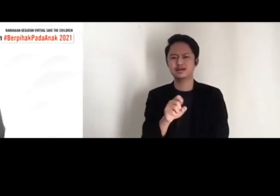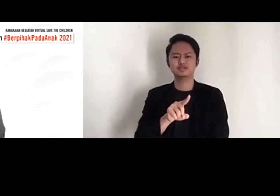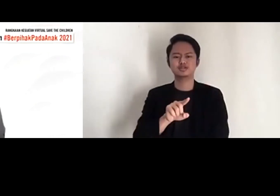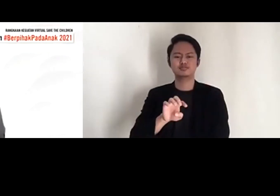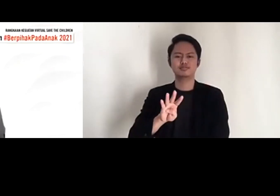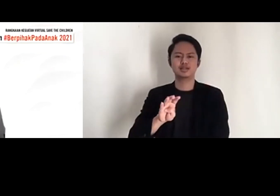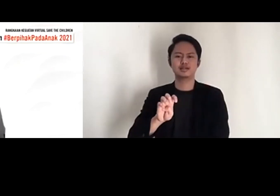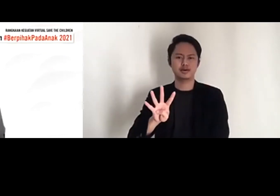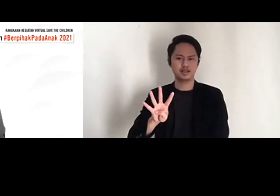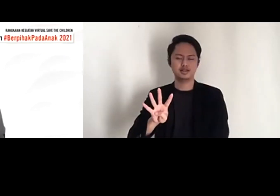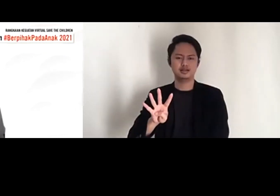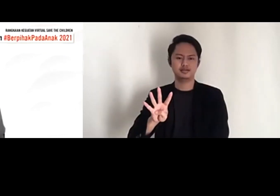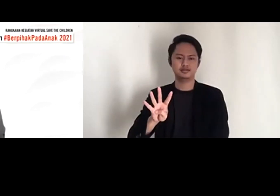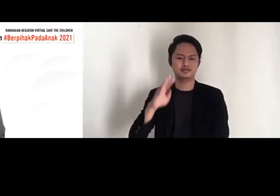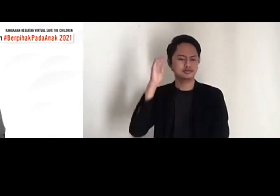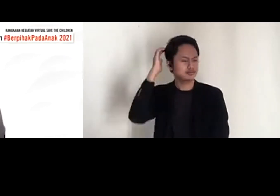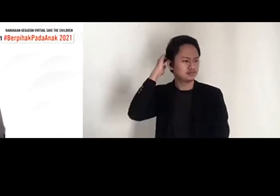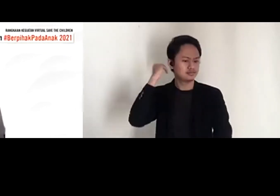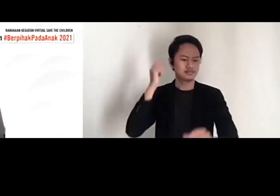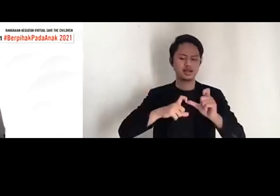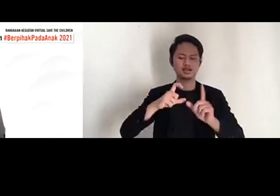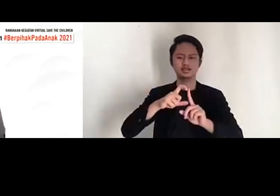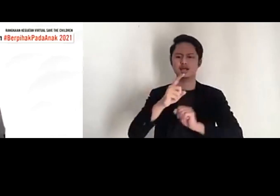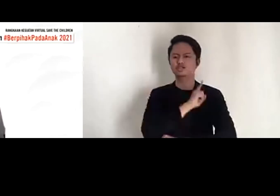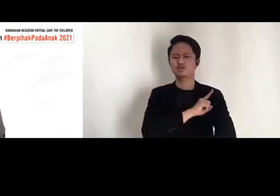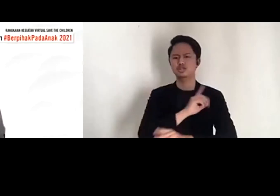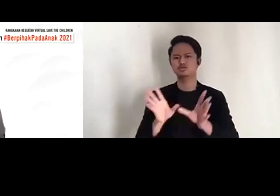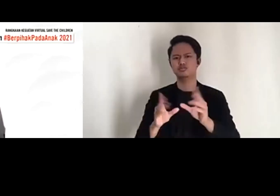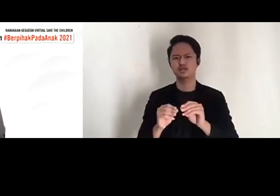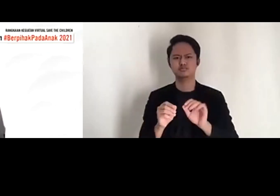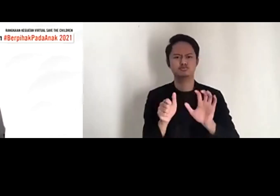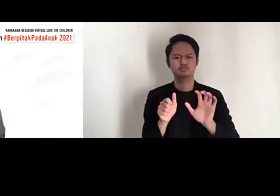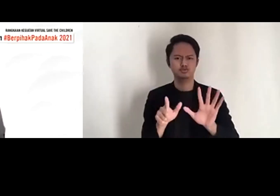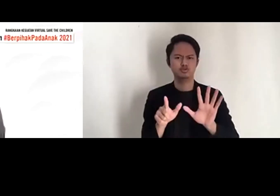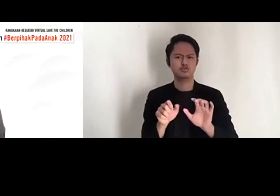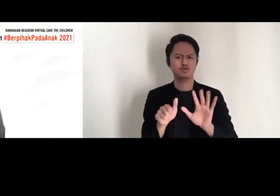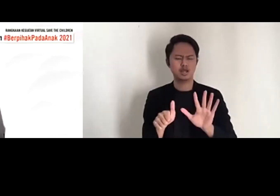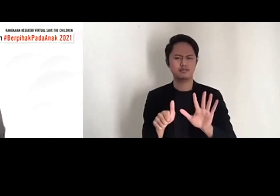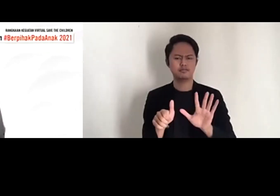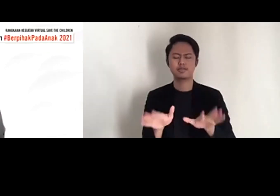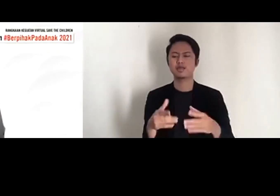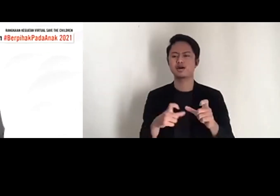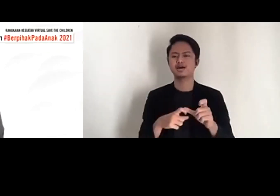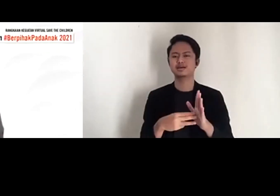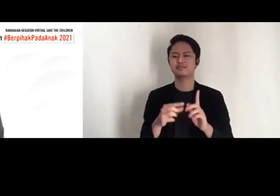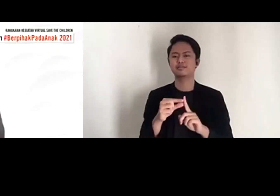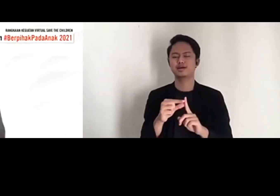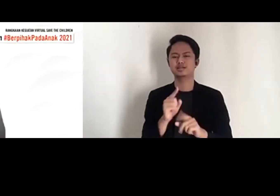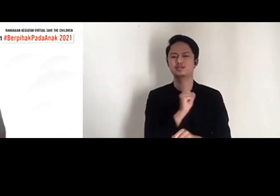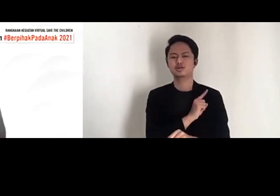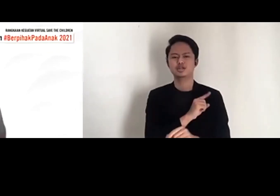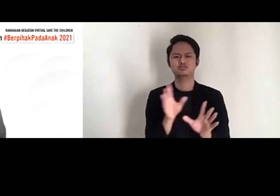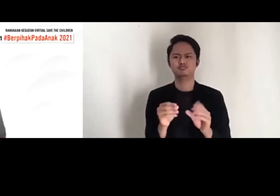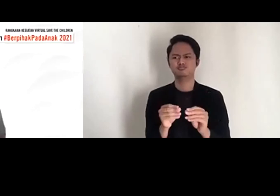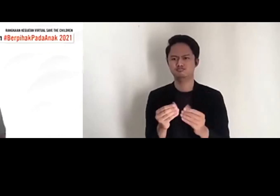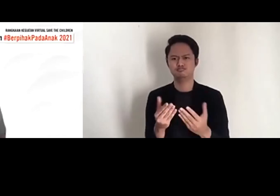dan jumlah SD swasta ada 76, jumlah SMP swasta itu ada 22, sehingga